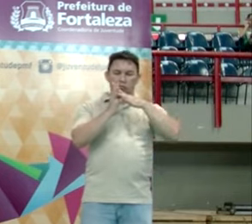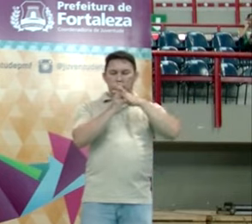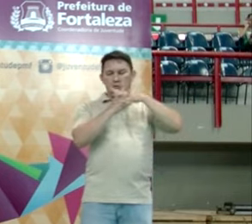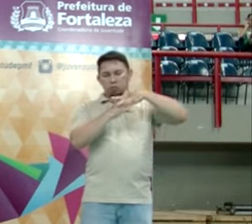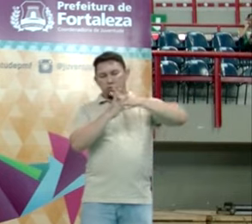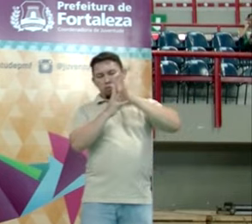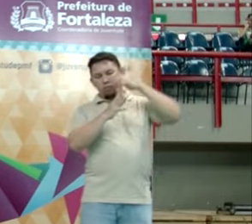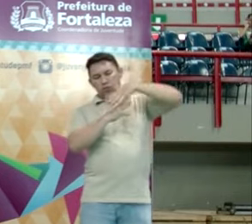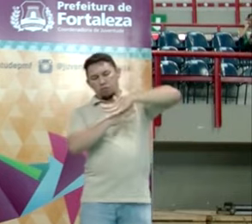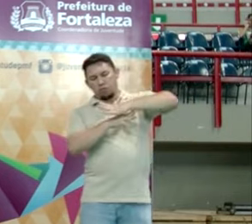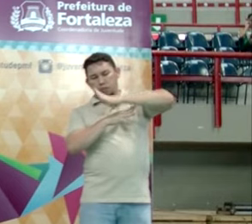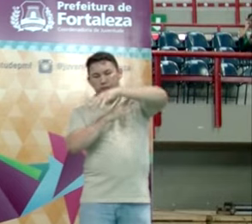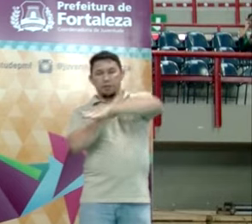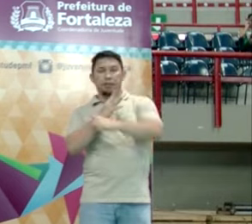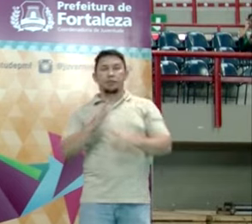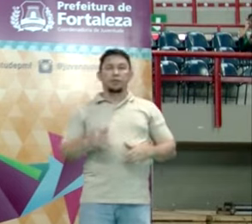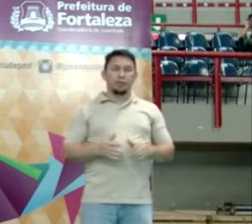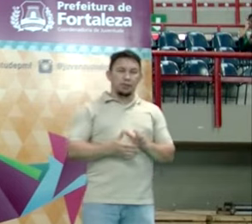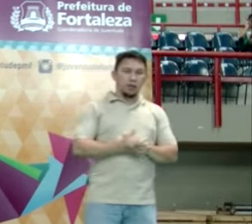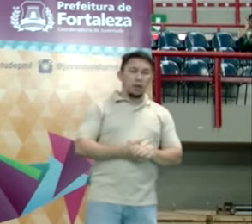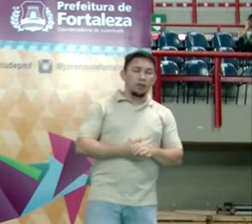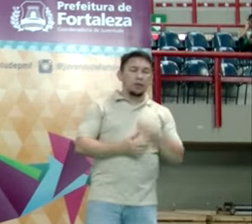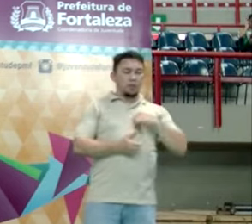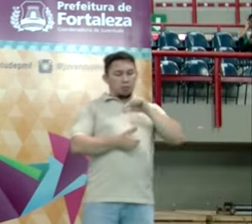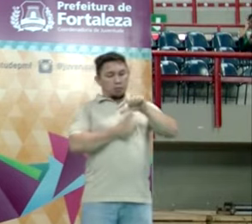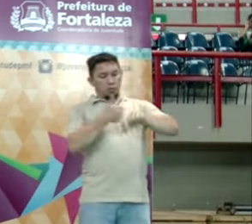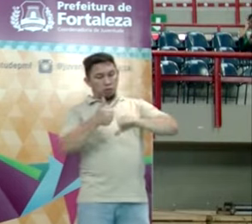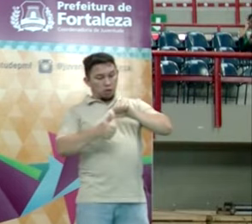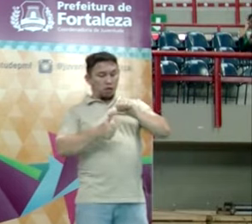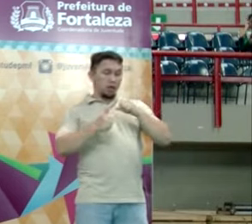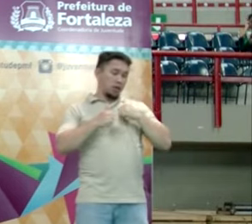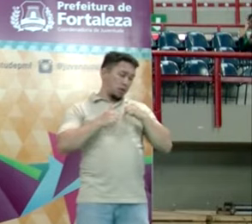refração. Mudança de velocidade.